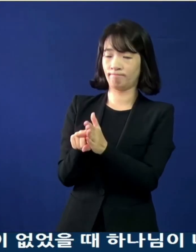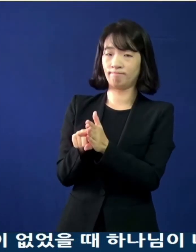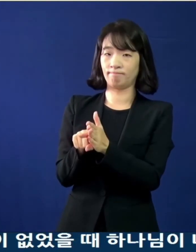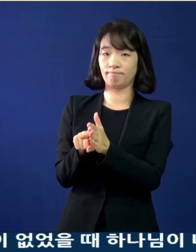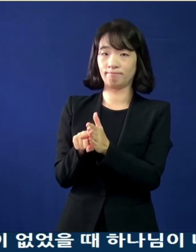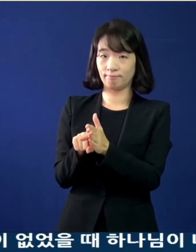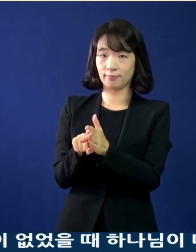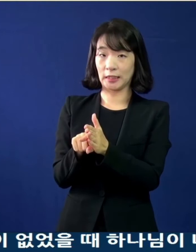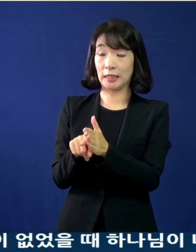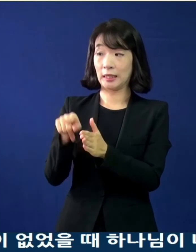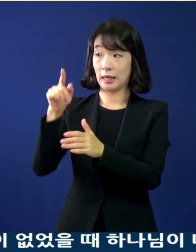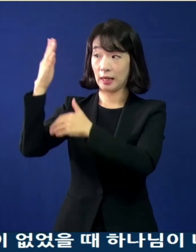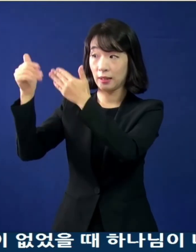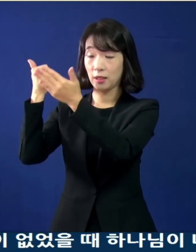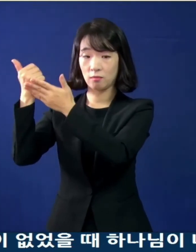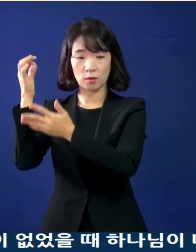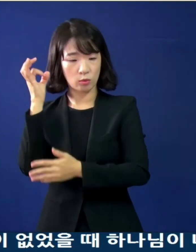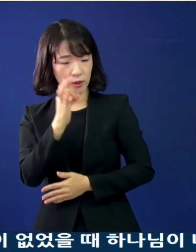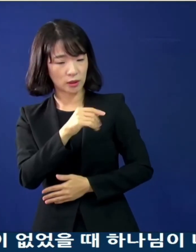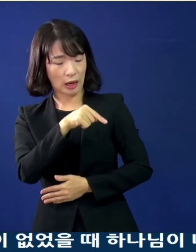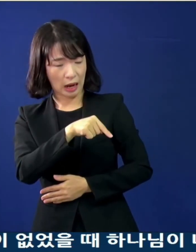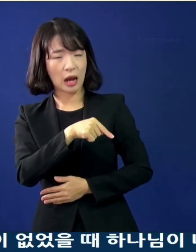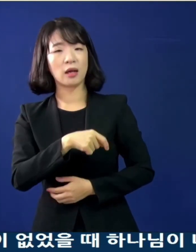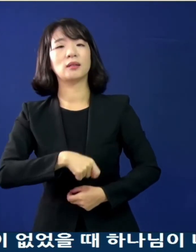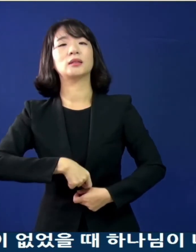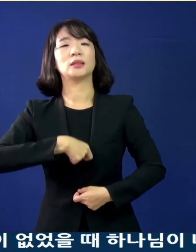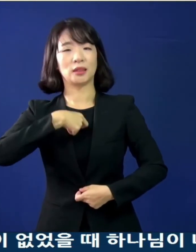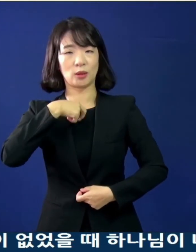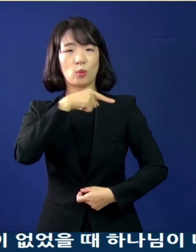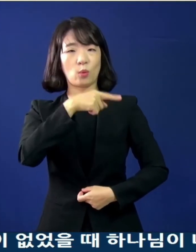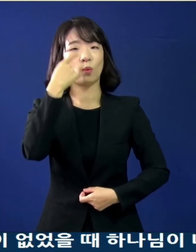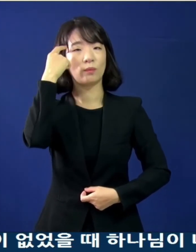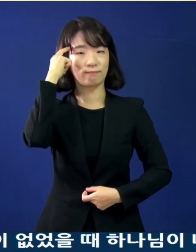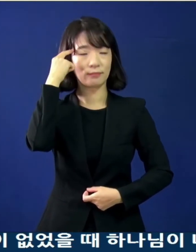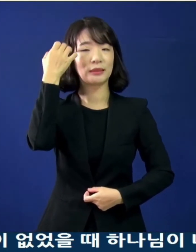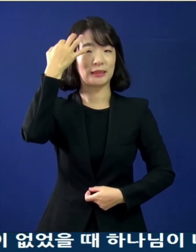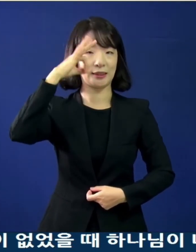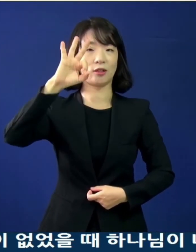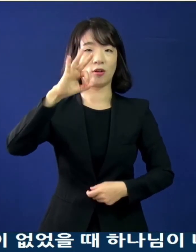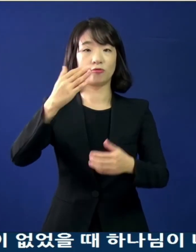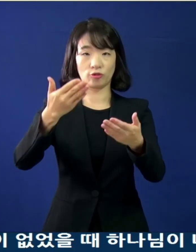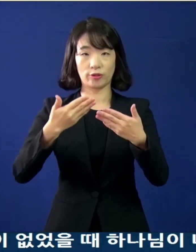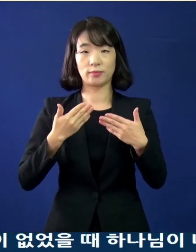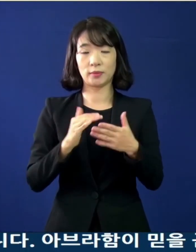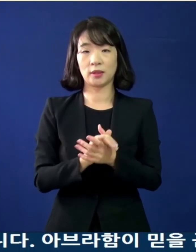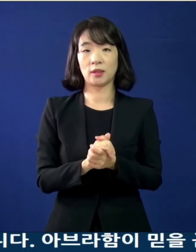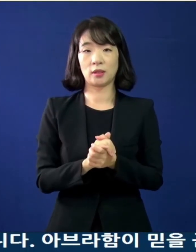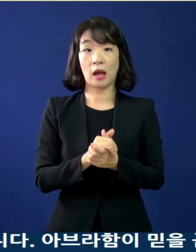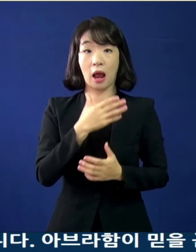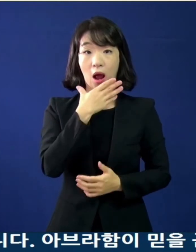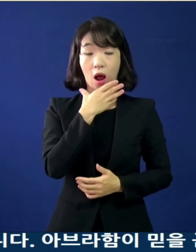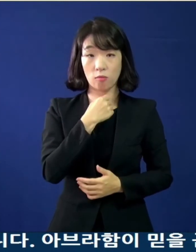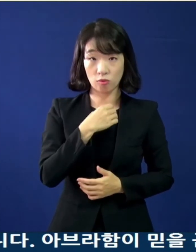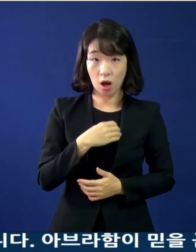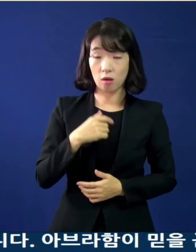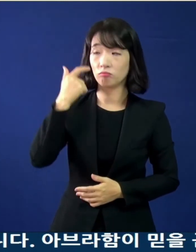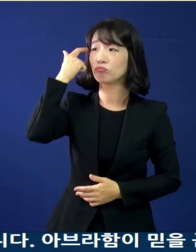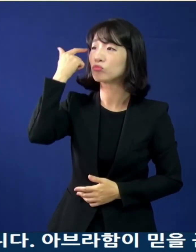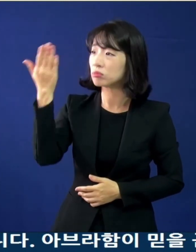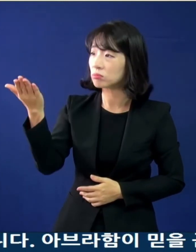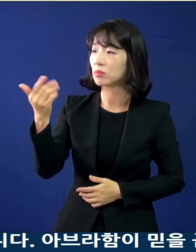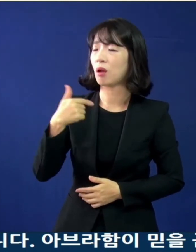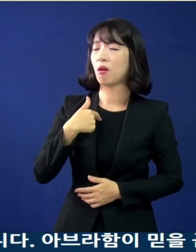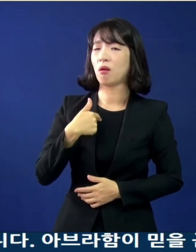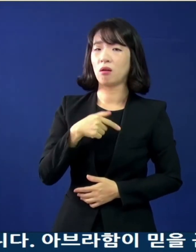그의 의로 여기셨다, 이렇게 설명을 합니다. 8절로 보시면 아브라함이 되묻습니다. 이